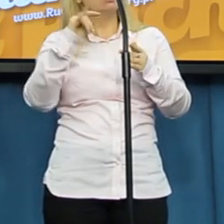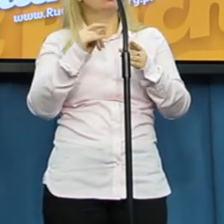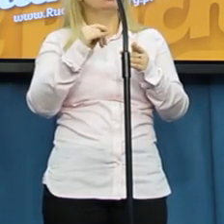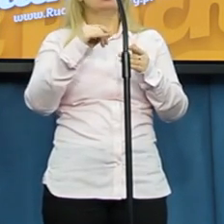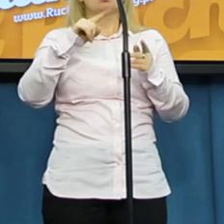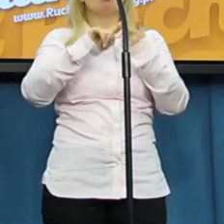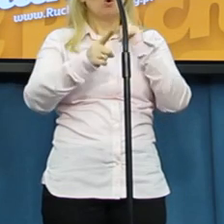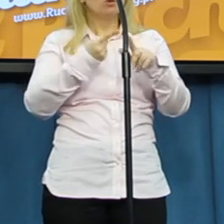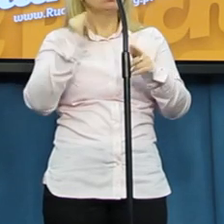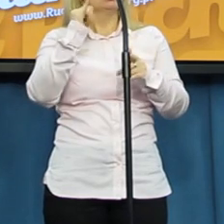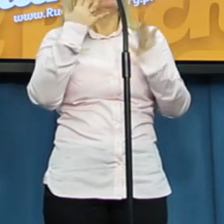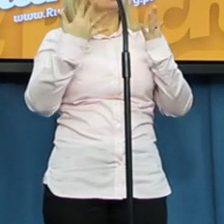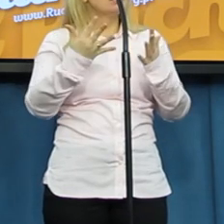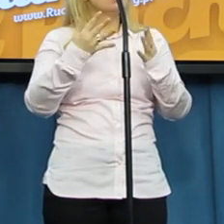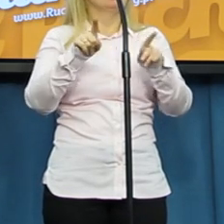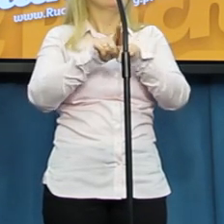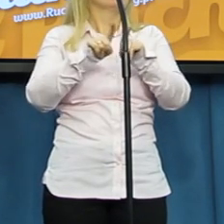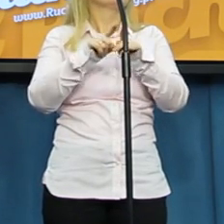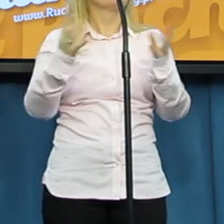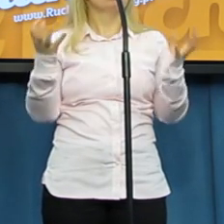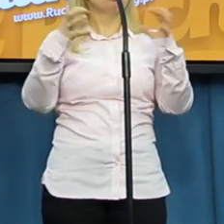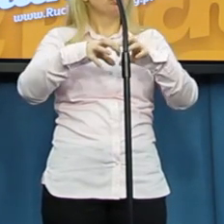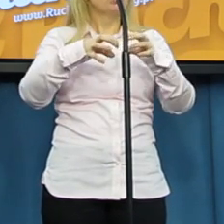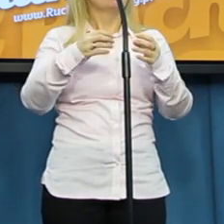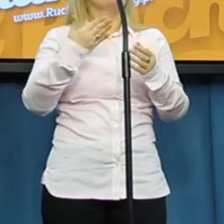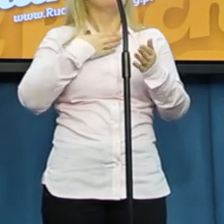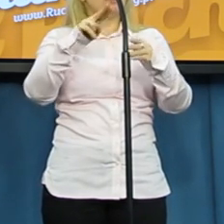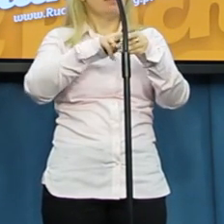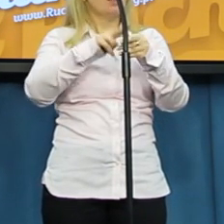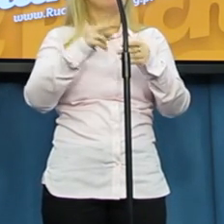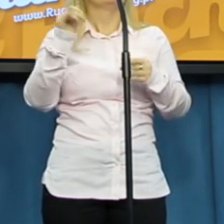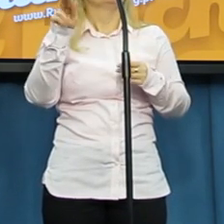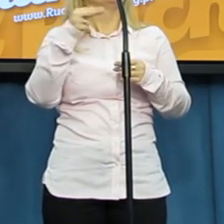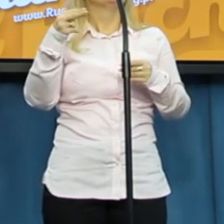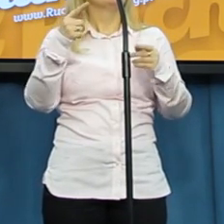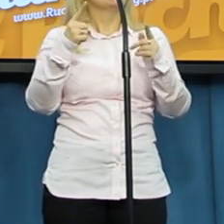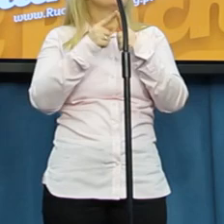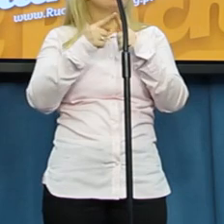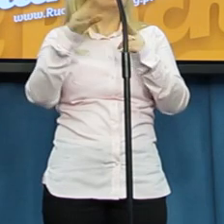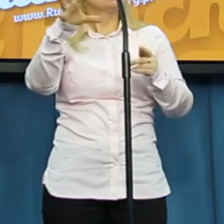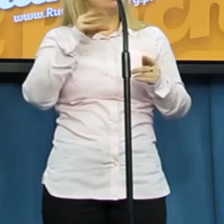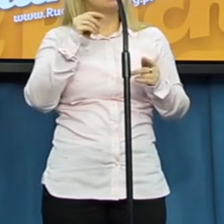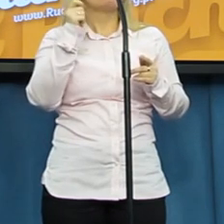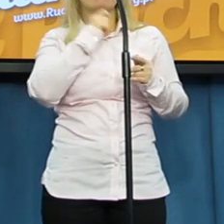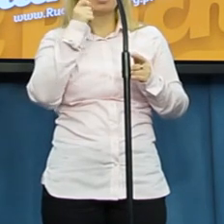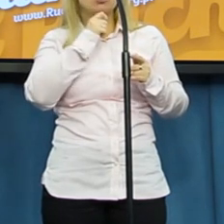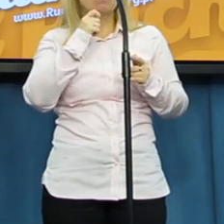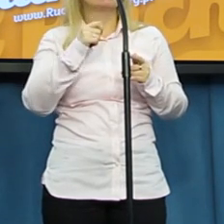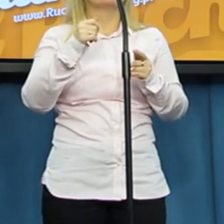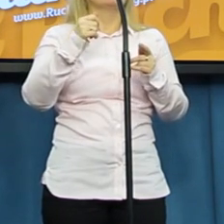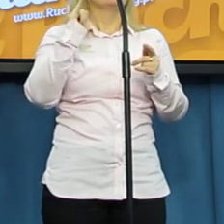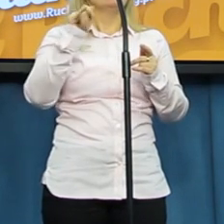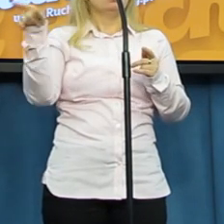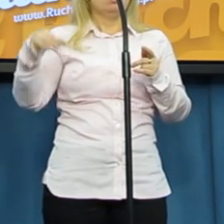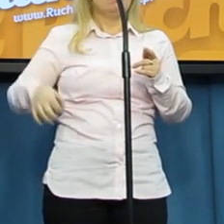pewien, że w ciągu tego stycznia uda mi się zebrać dość dużo danych, żeby w czasie spotkania z Aleksandrem Kwaśniewskim i Markiem Siwcem